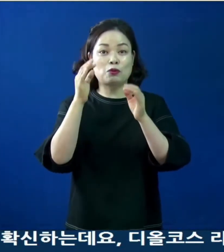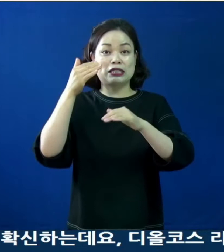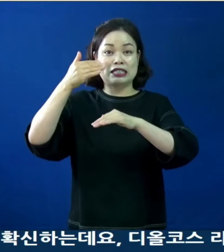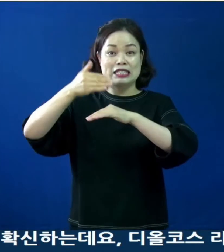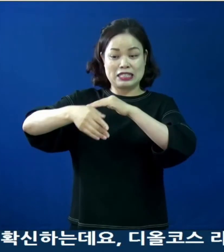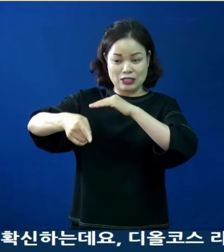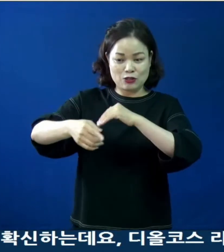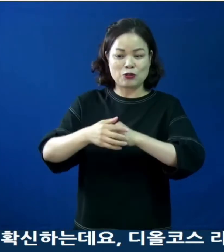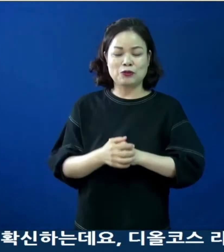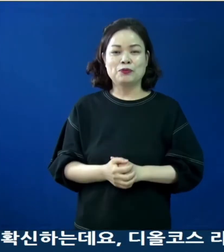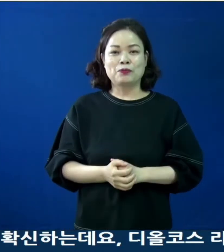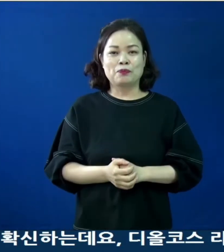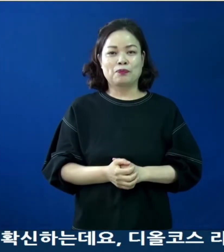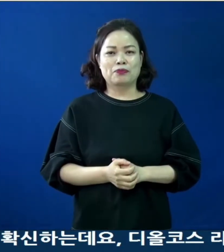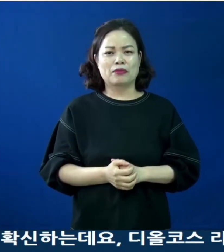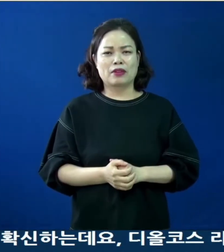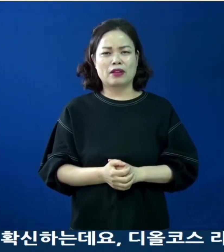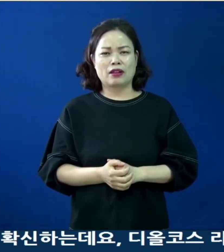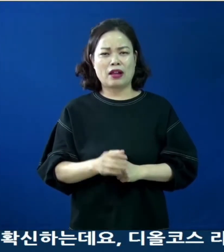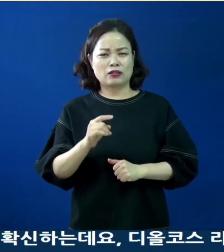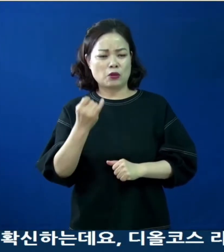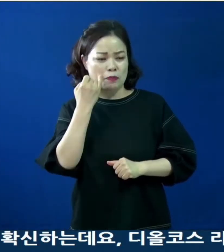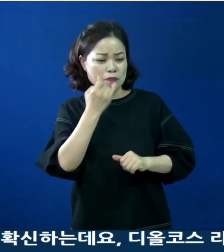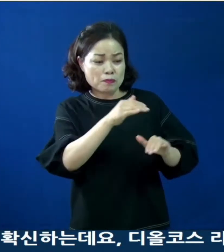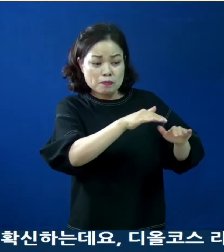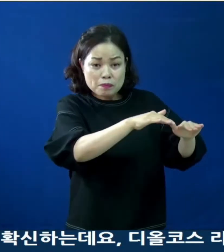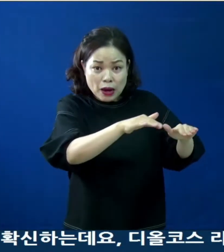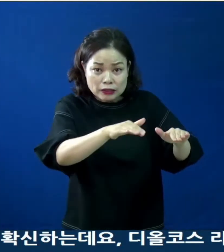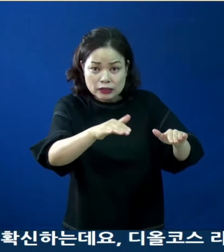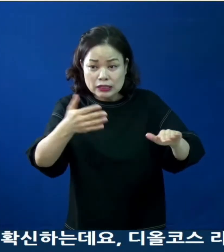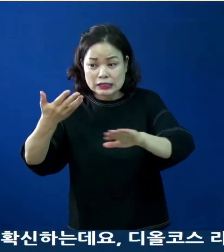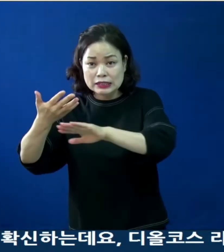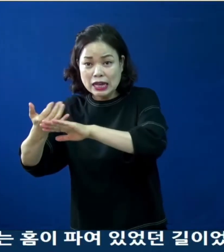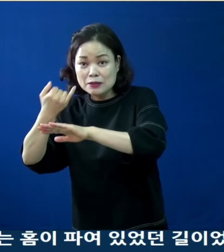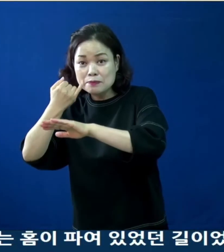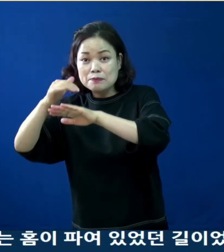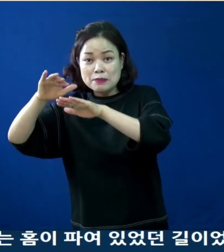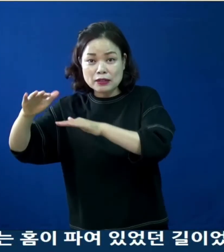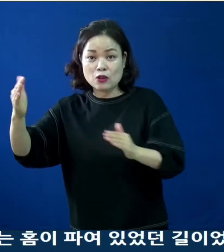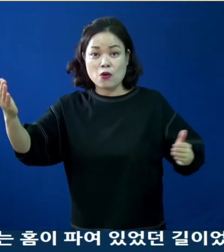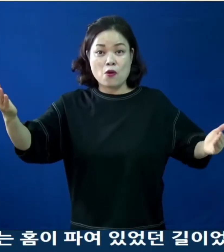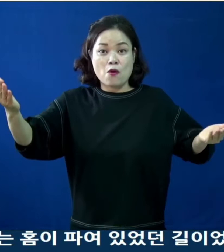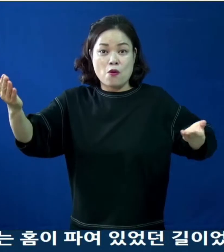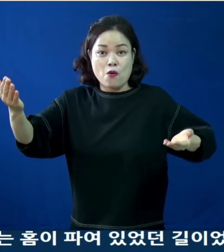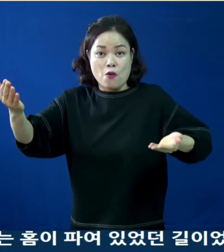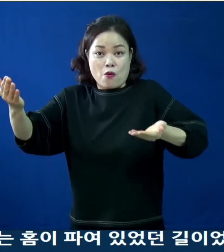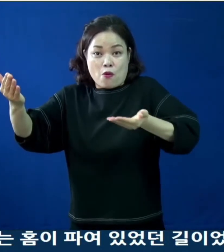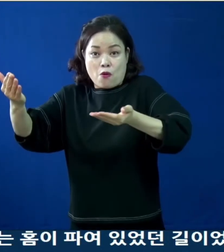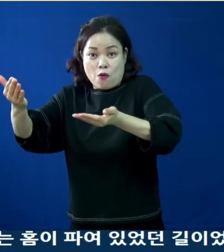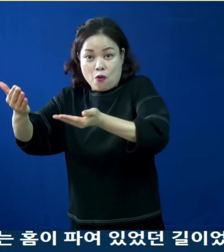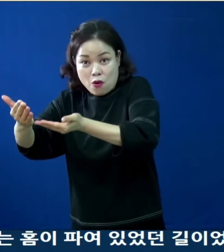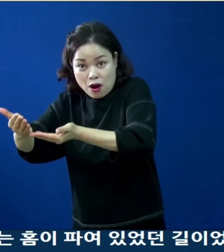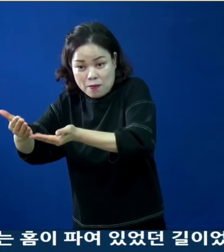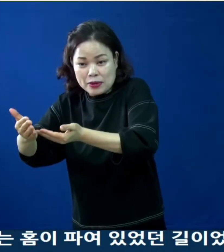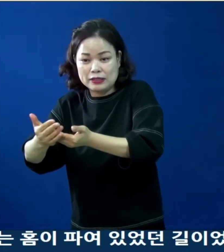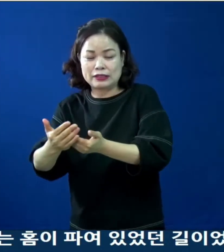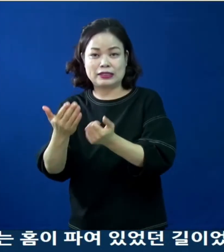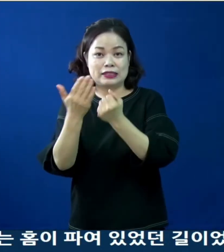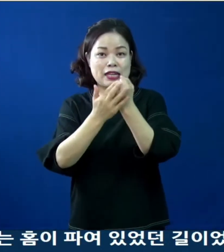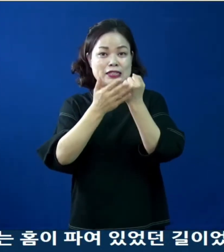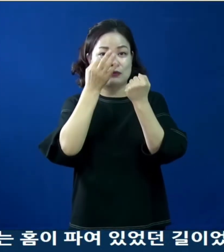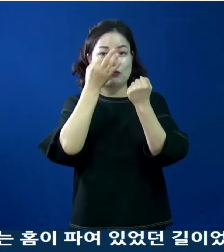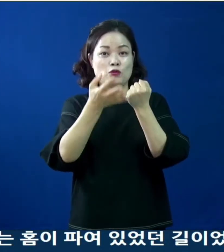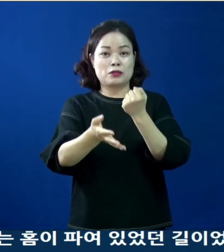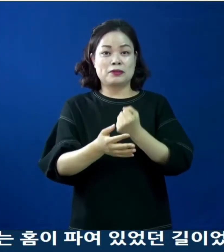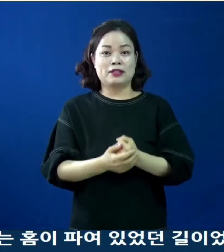식으로 했다는 거죠. 그래서 한쪽 바다에서 다른 바다로 도착을 하면, 이제 다음 그림 사진 보시면